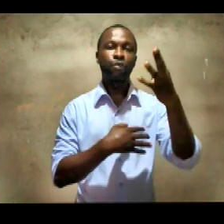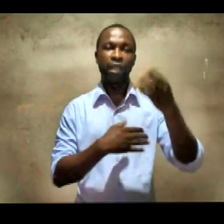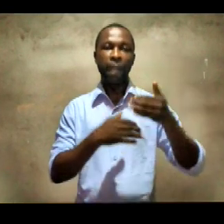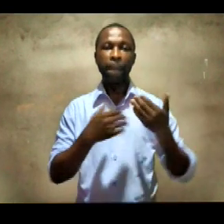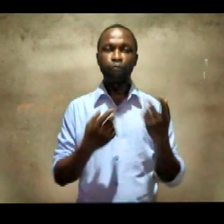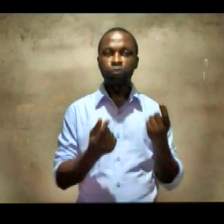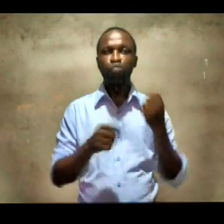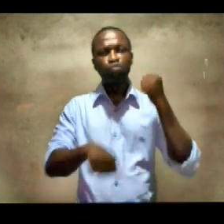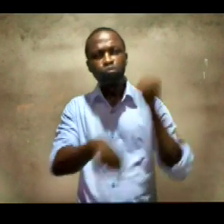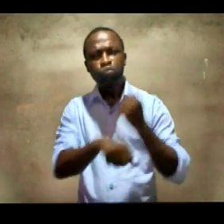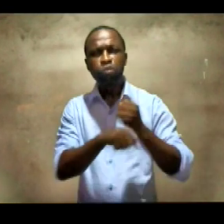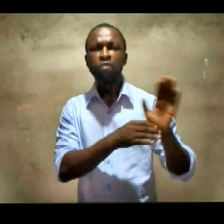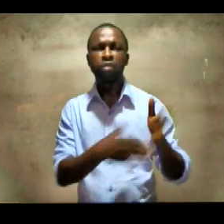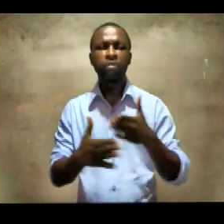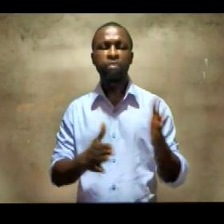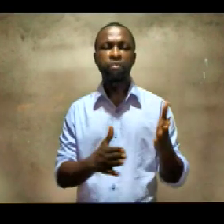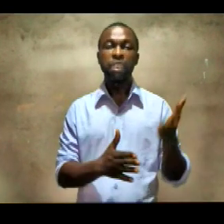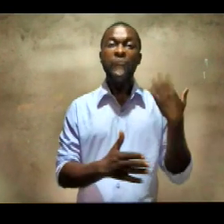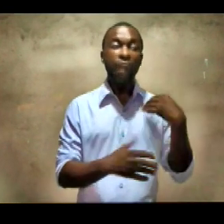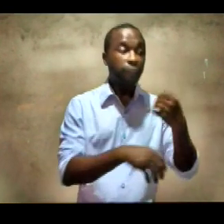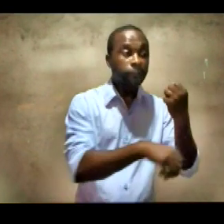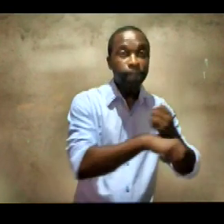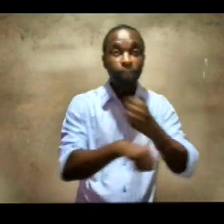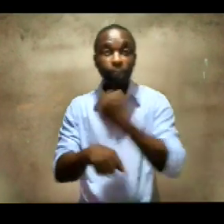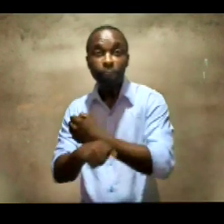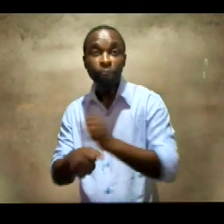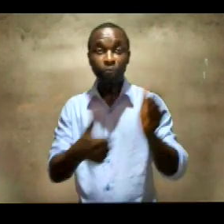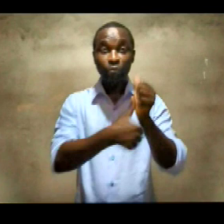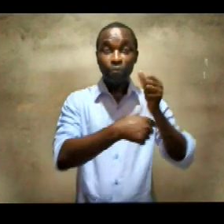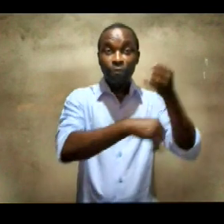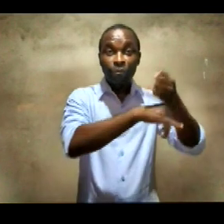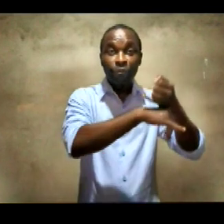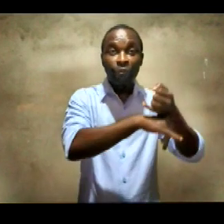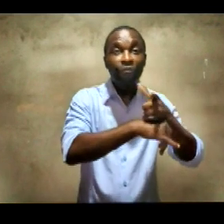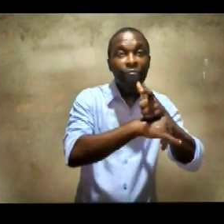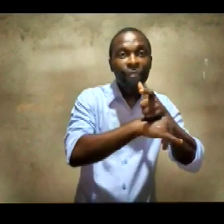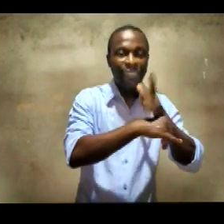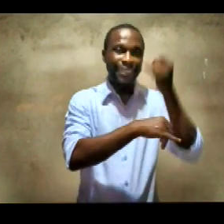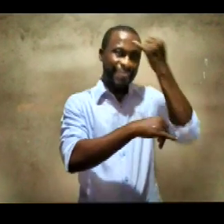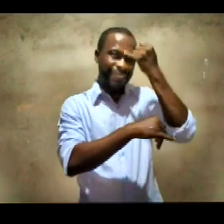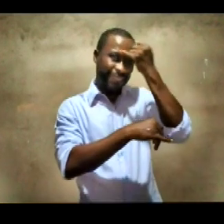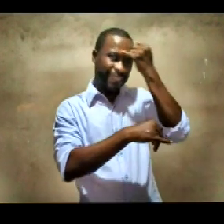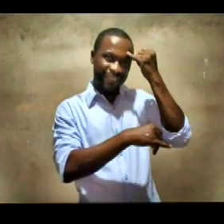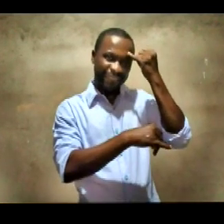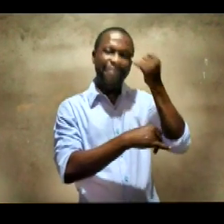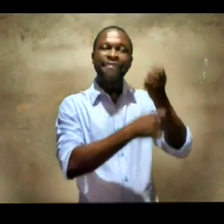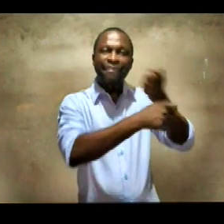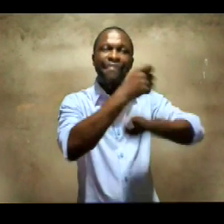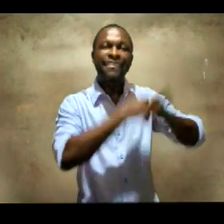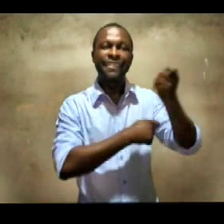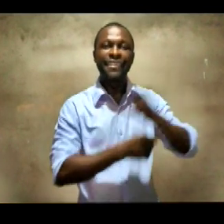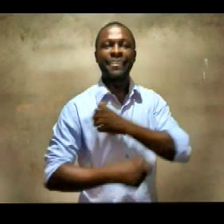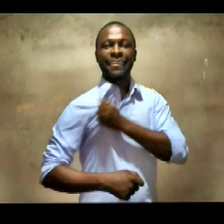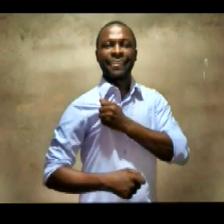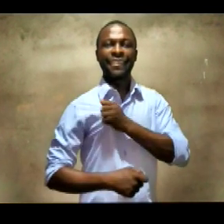vont laisser leur siège aux Canadiens pour la signature du contrat d'exécution des travaux d'aménagement de l'entrée est de Douala.